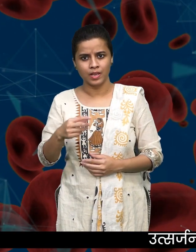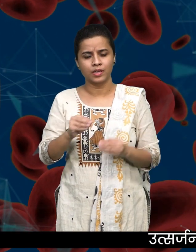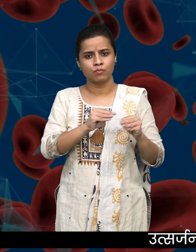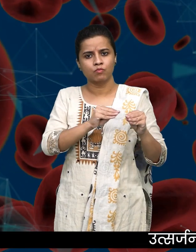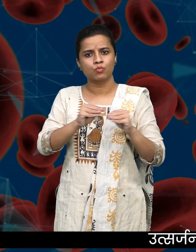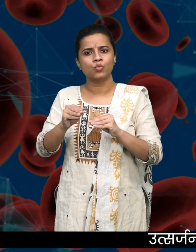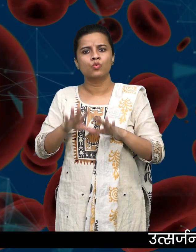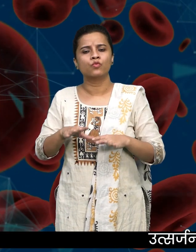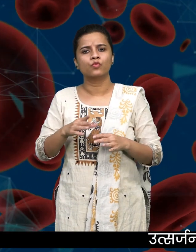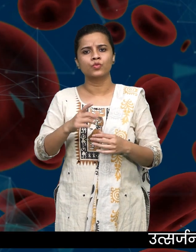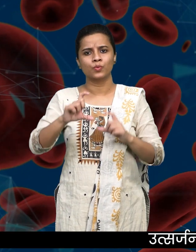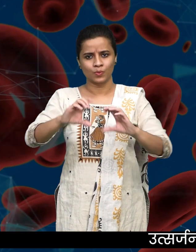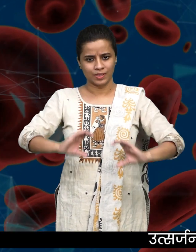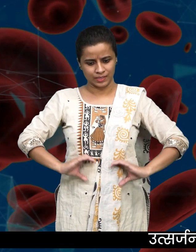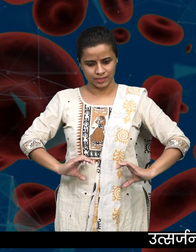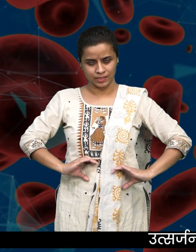जातात.